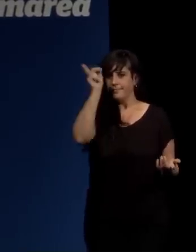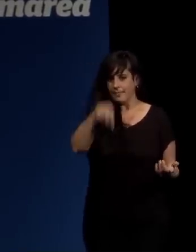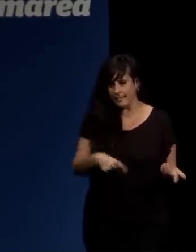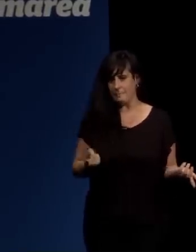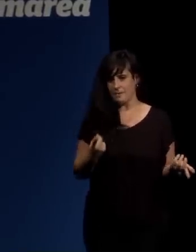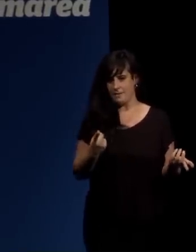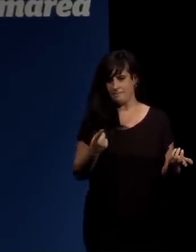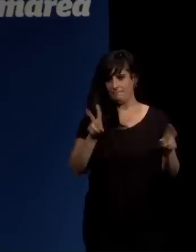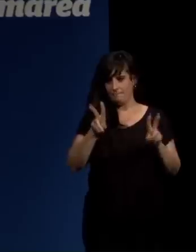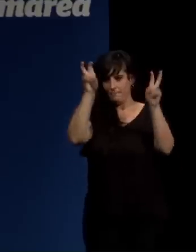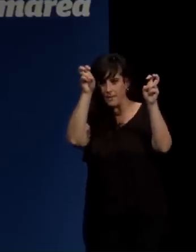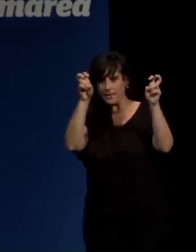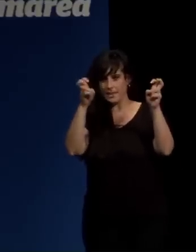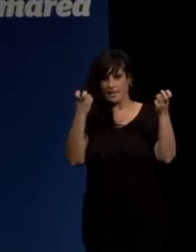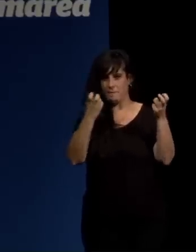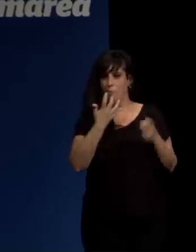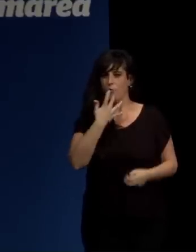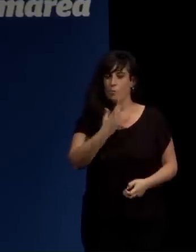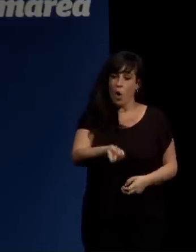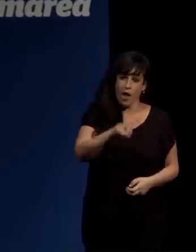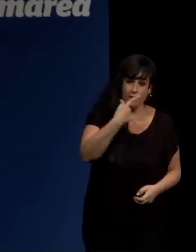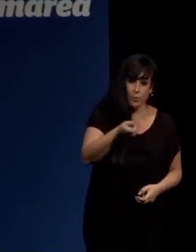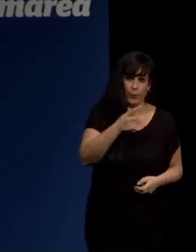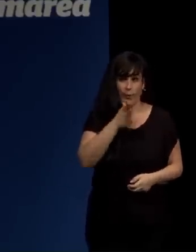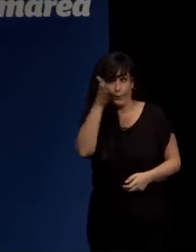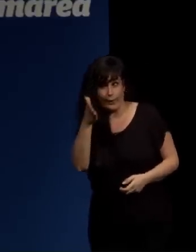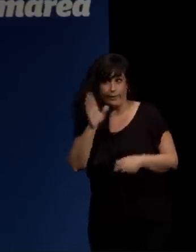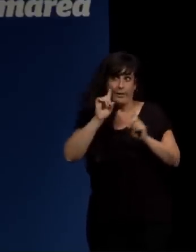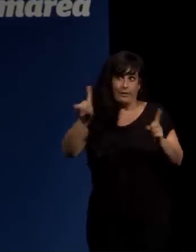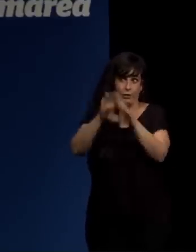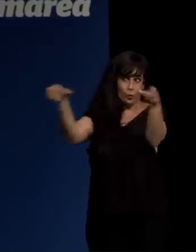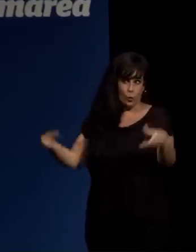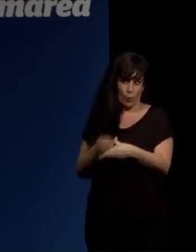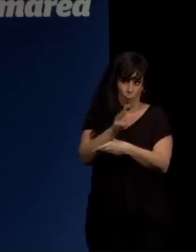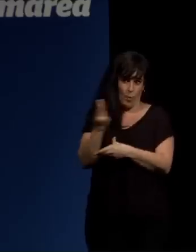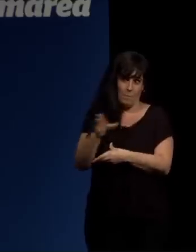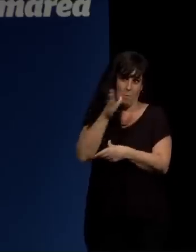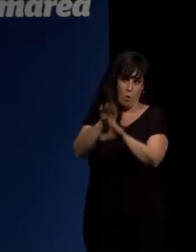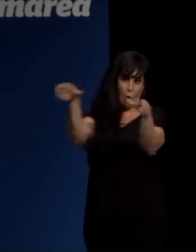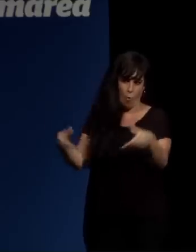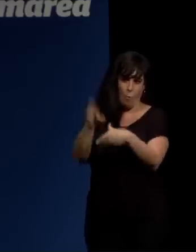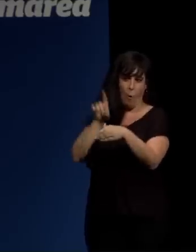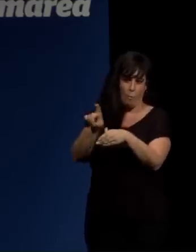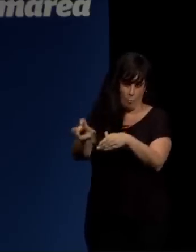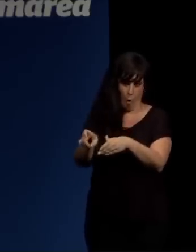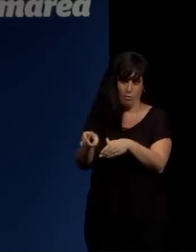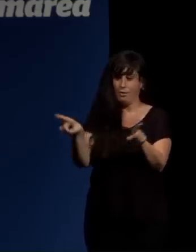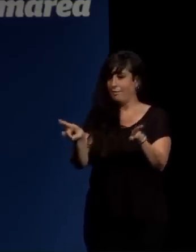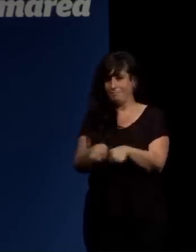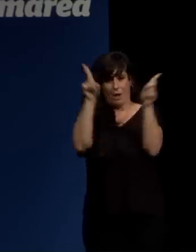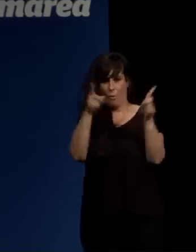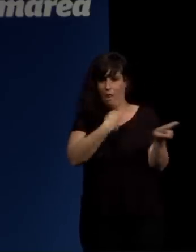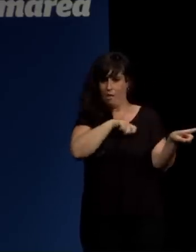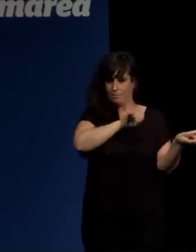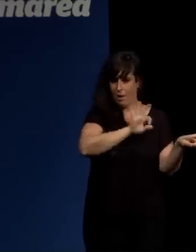mediática, a fábrica estupefaciente do PP, do partido podre, tanto na Moncloa como en San Caetano.